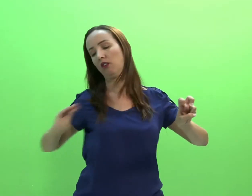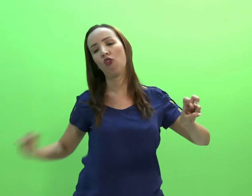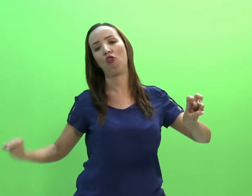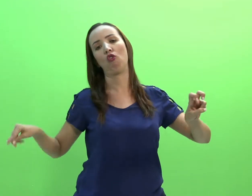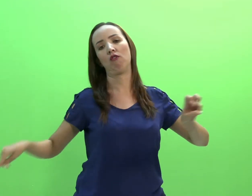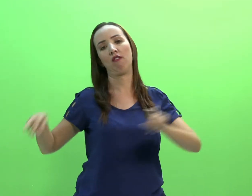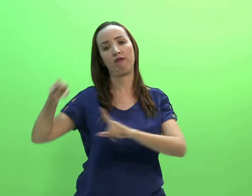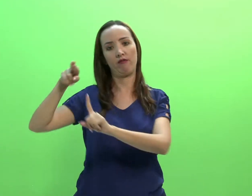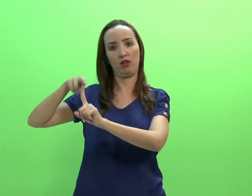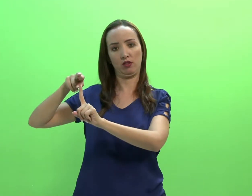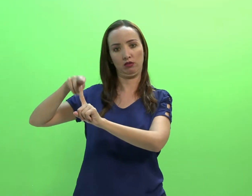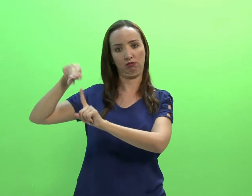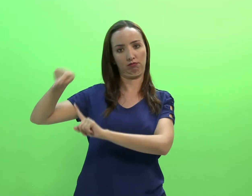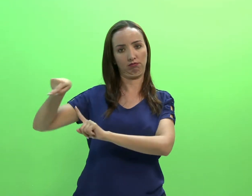na referência.